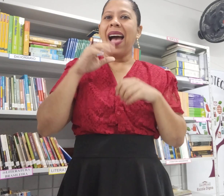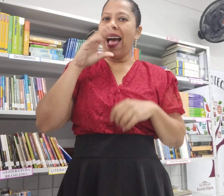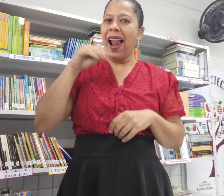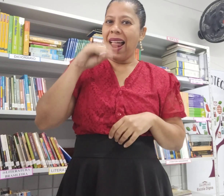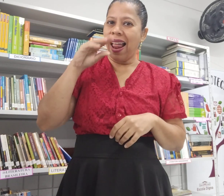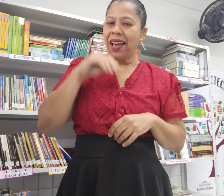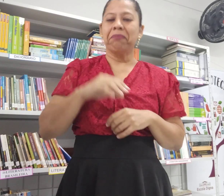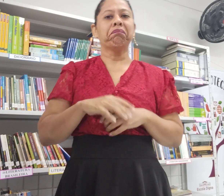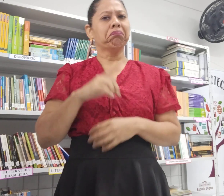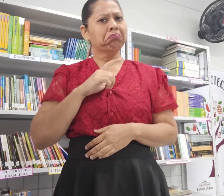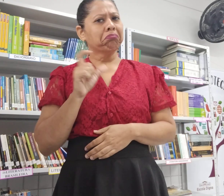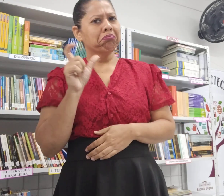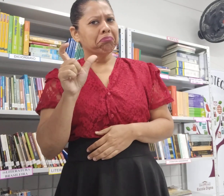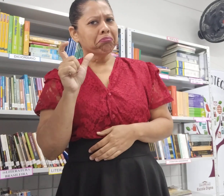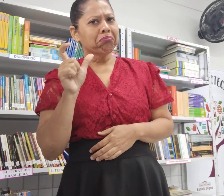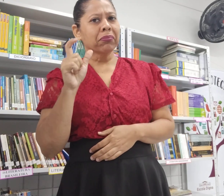termo mudo, não é mesmo?